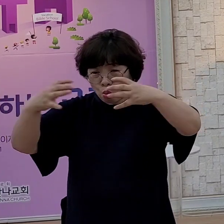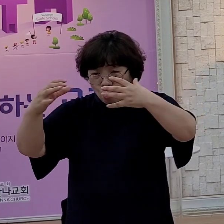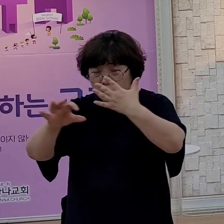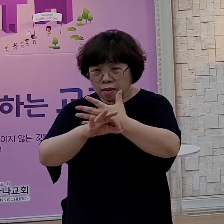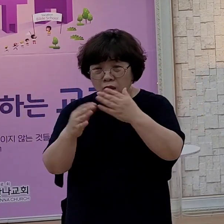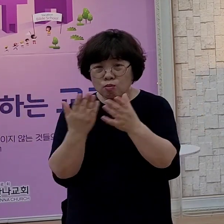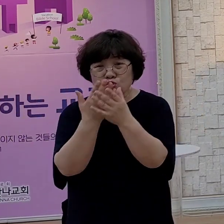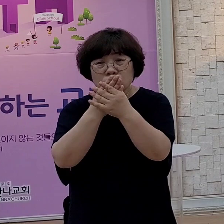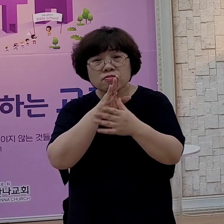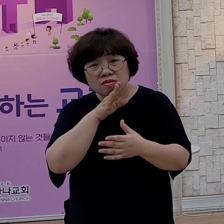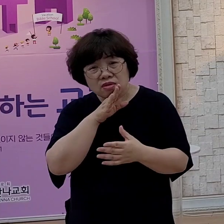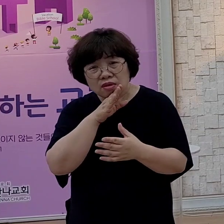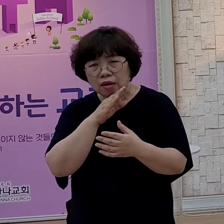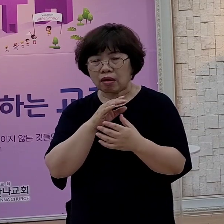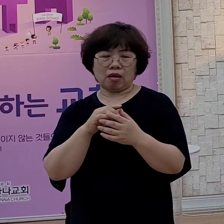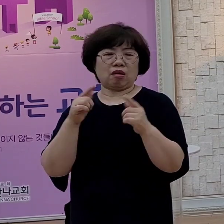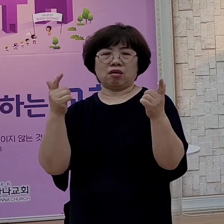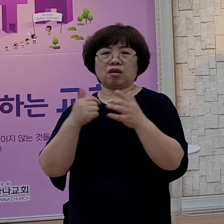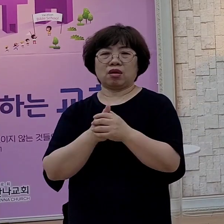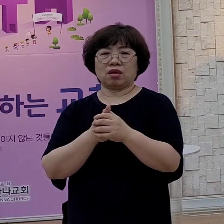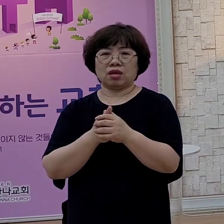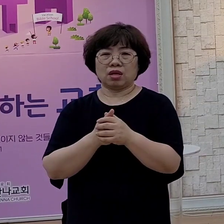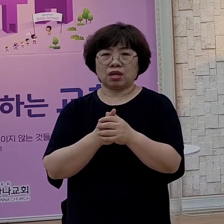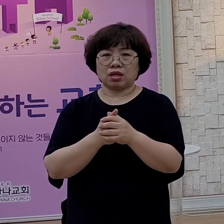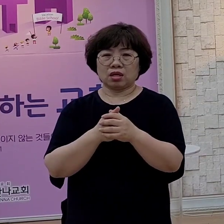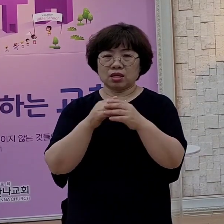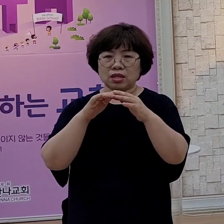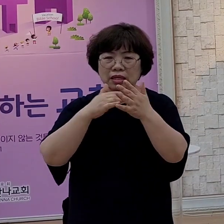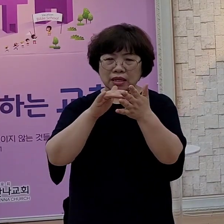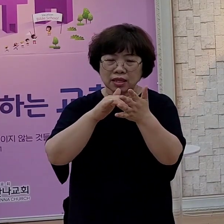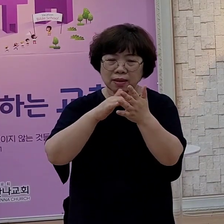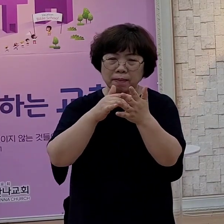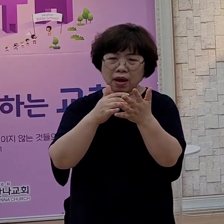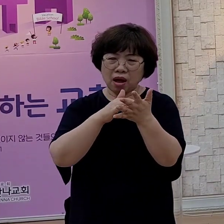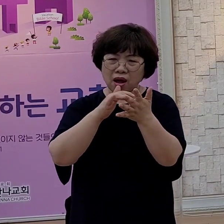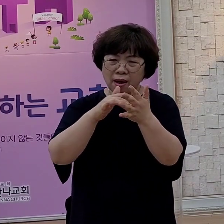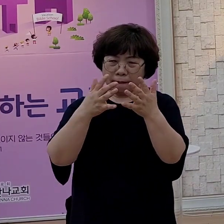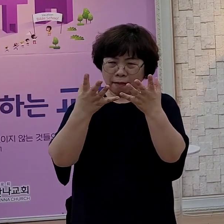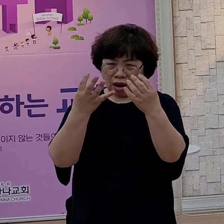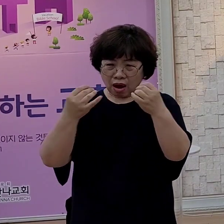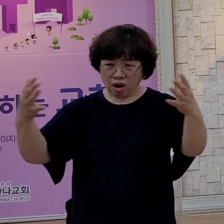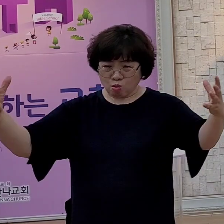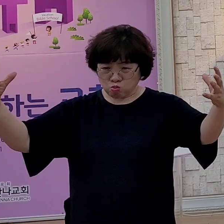여기에 100명, 1000명, 10,000명이 모이면 그게 부흥이라고 생각하는데 절대 그렇지 않습니다.